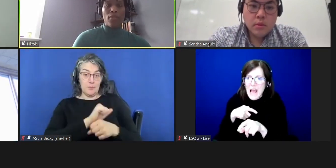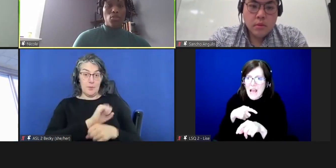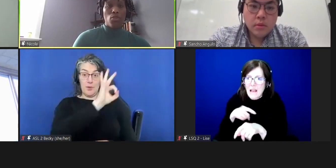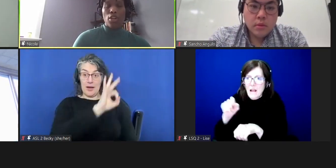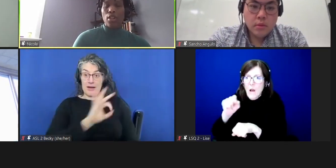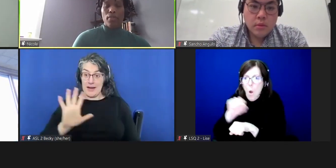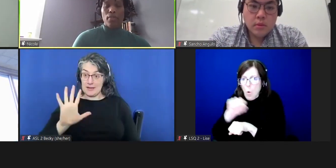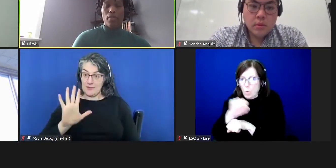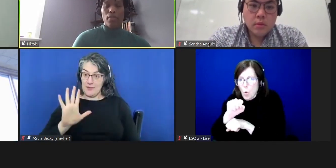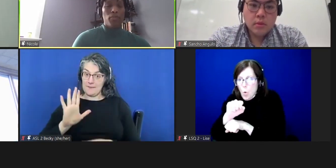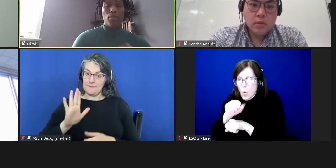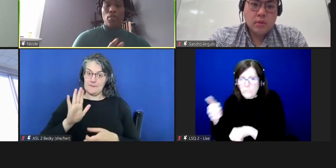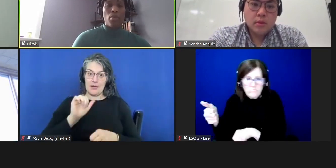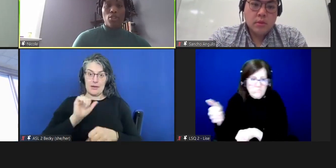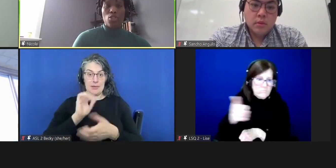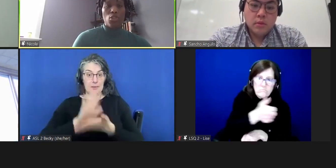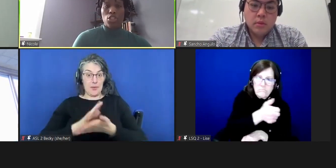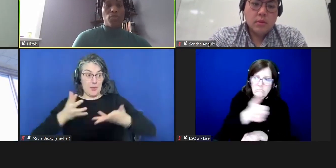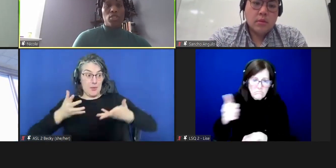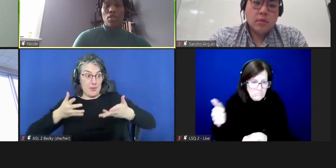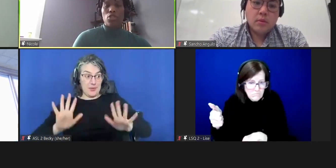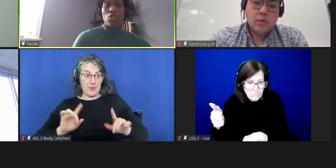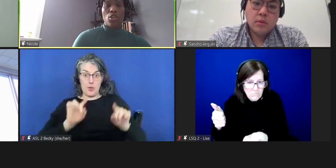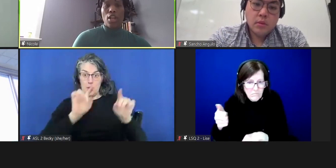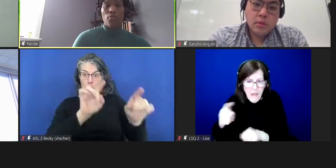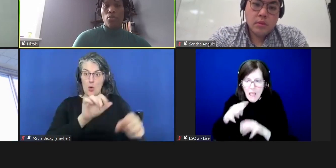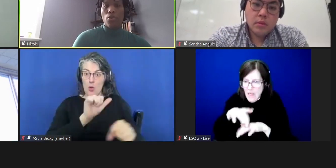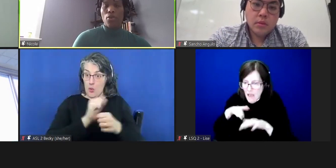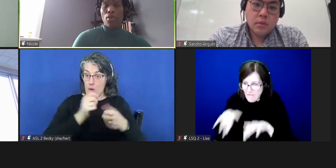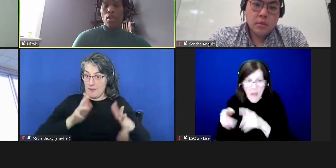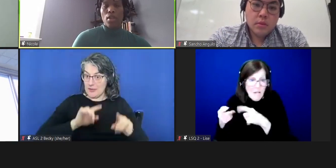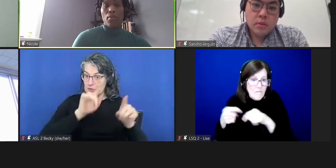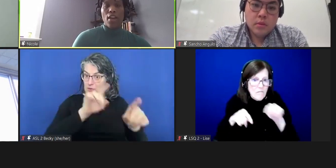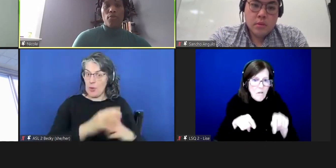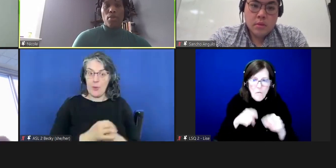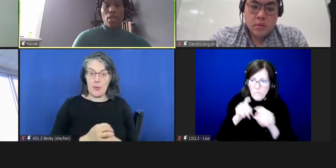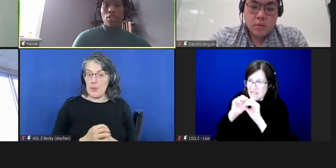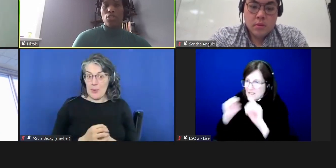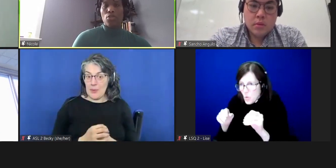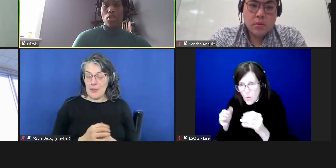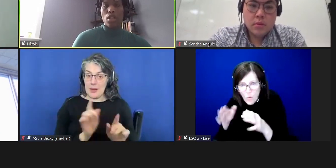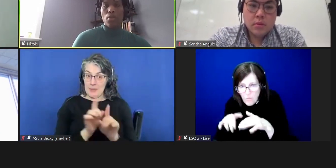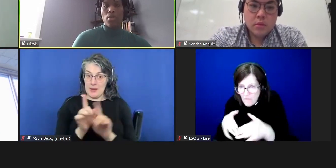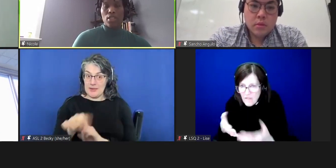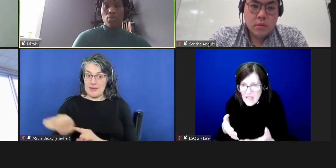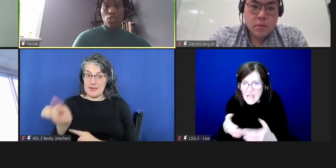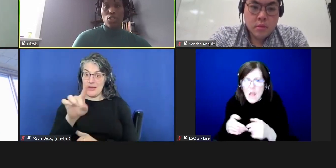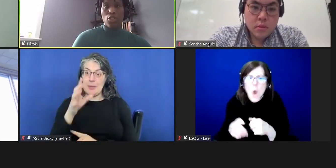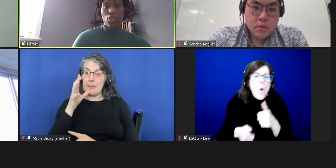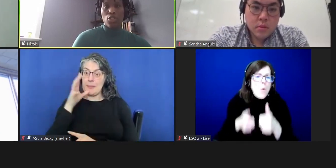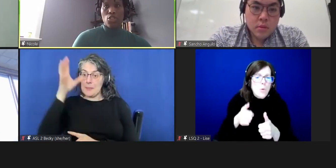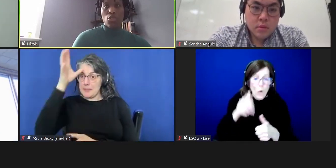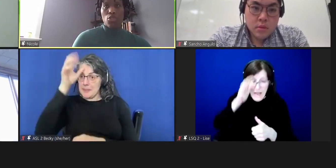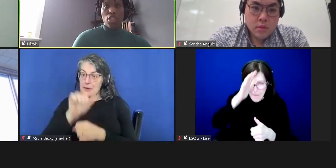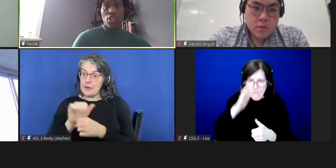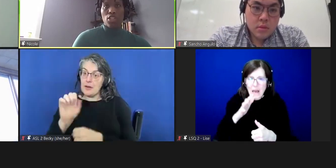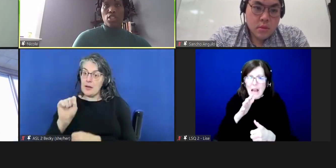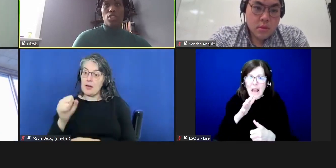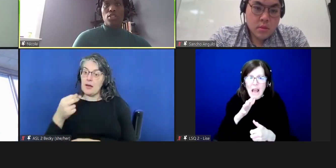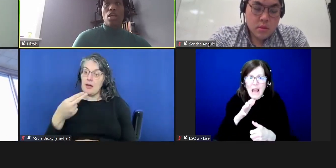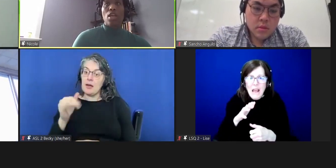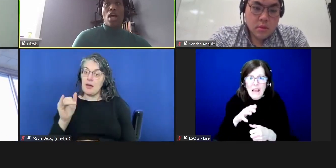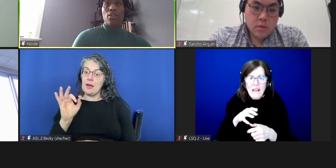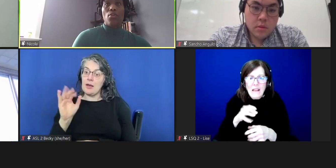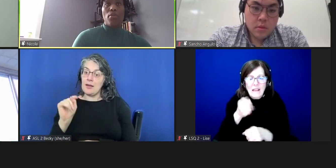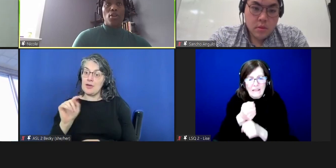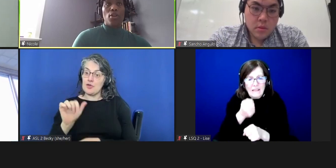endroit à l'autre, ou quelqu'un qui, mes parents travaillent, ils font un travail par poste de 8